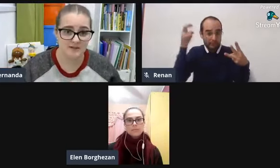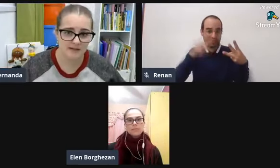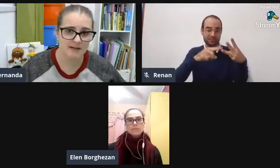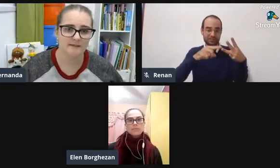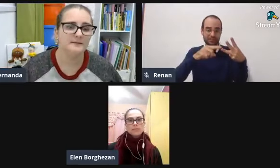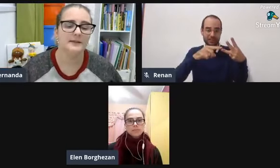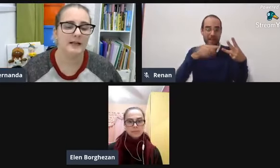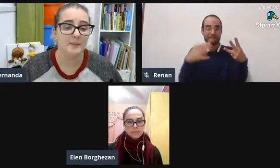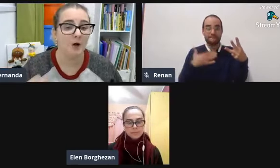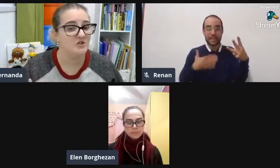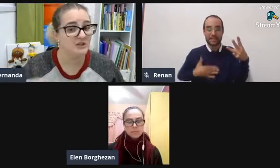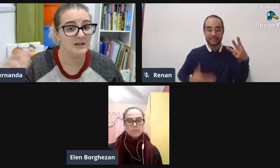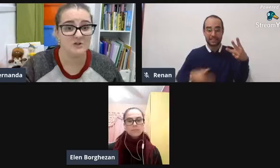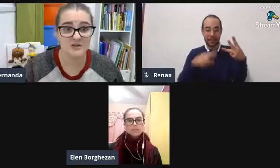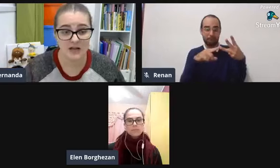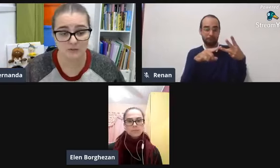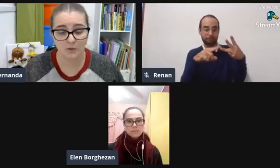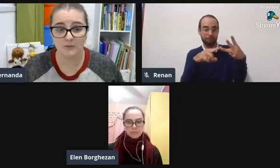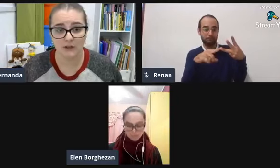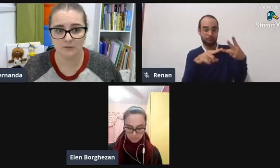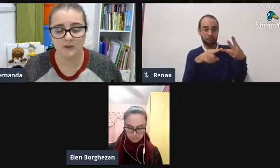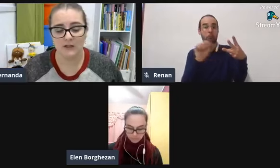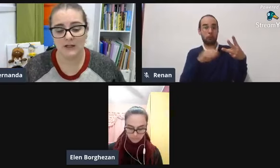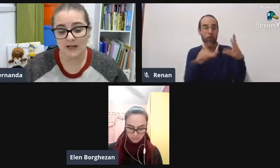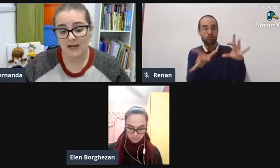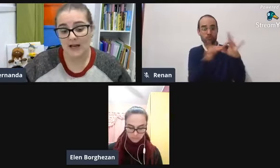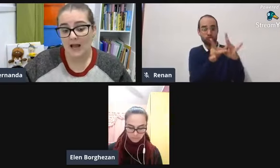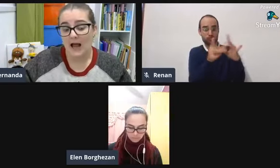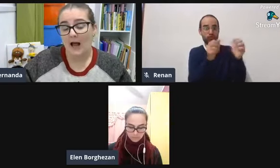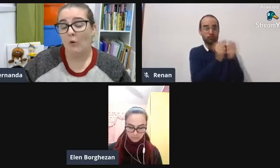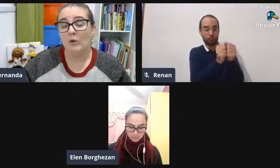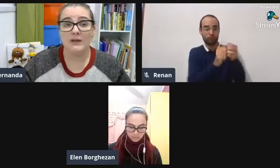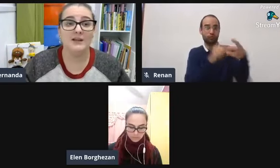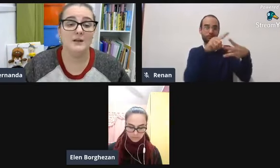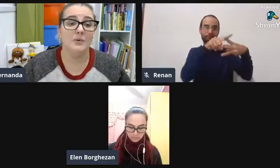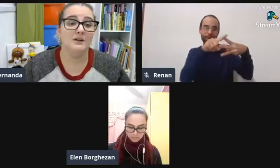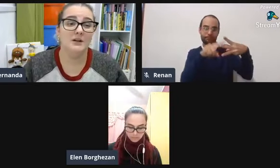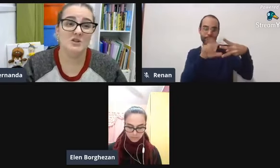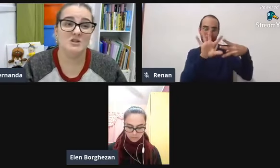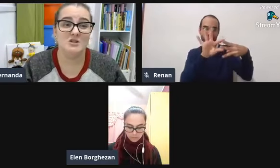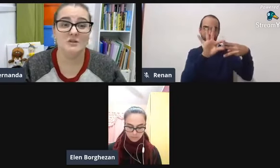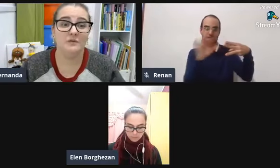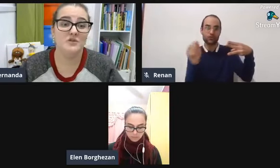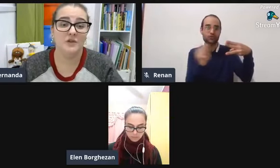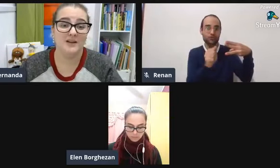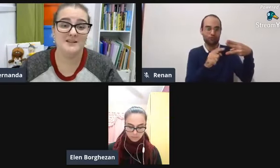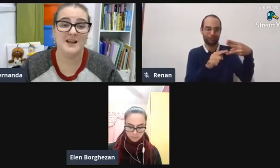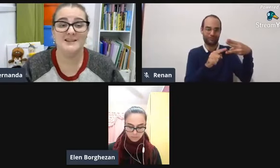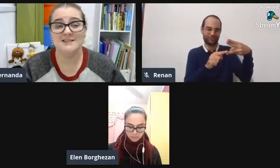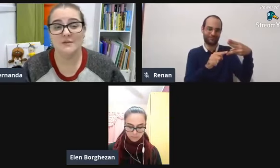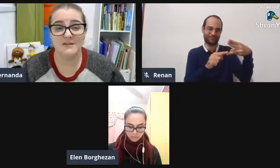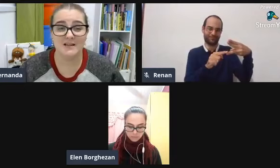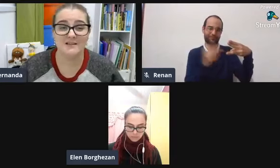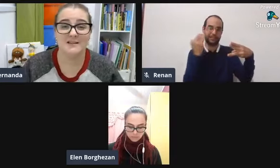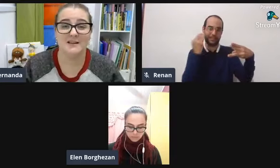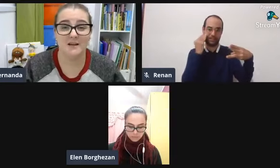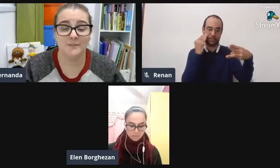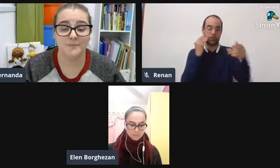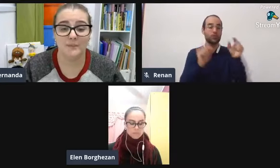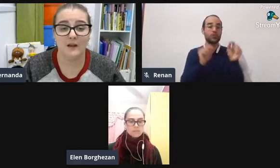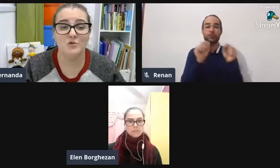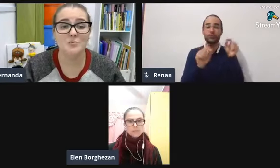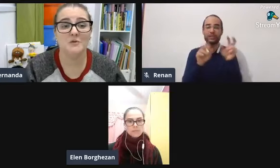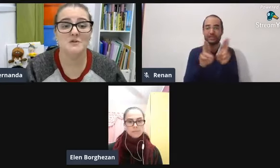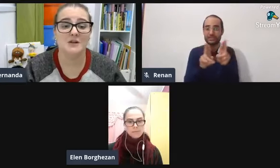deficiência física, né? Ela pode ter associado ou não. O que é importante a gente diferenciar essas deficiências